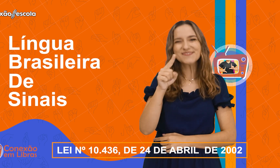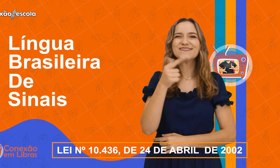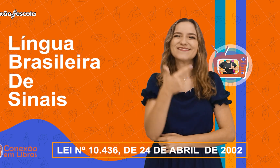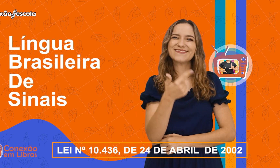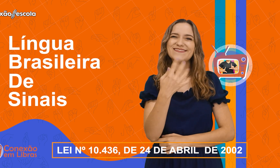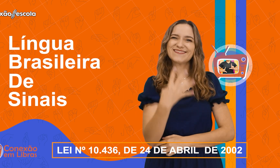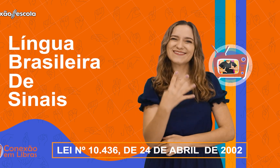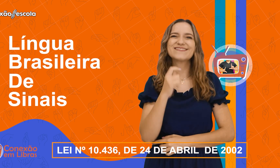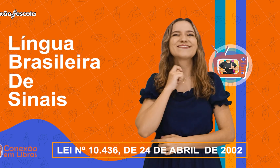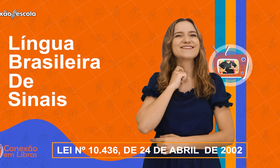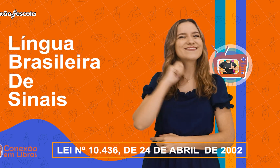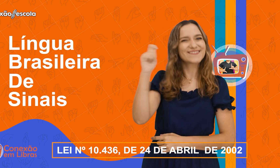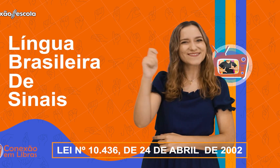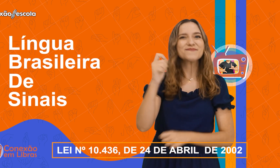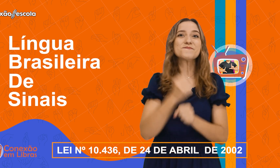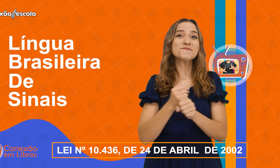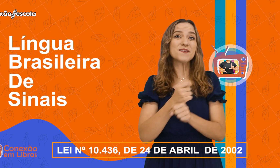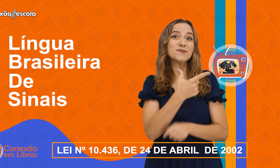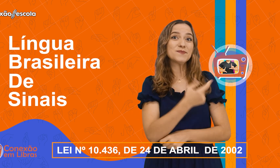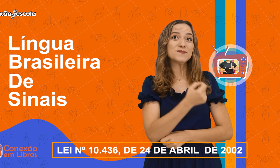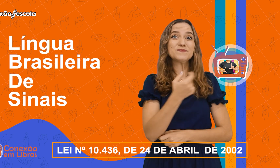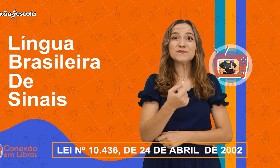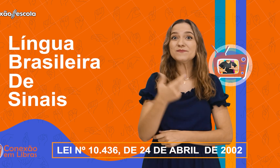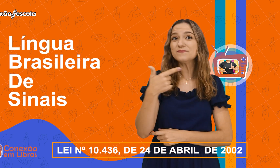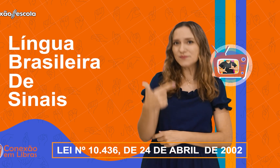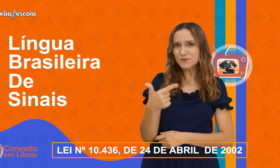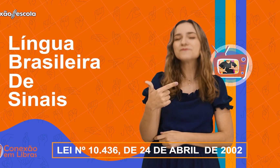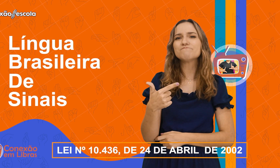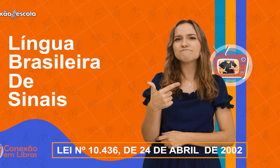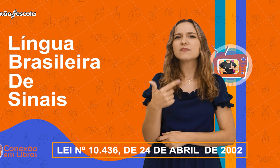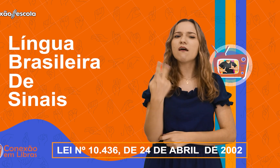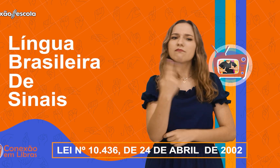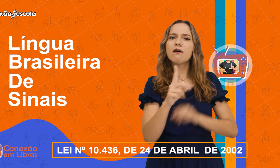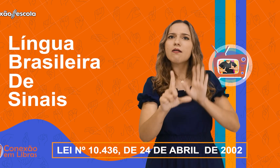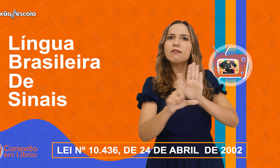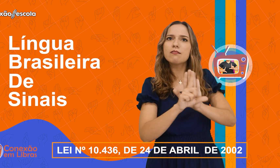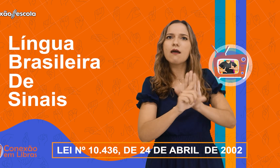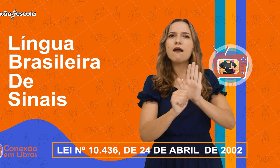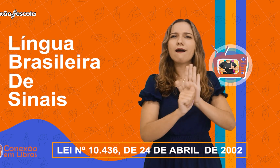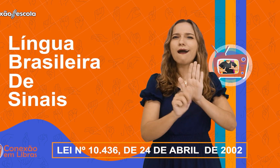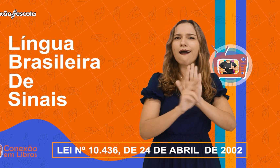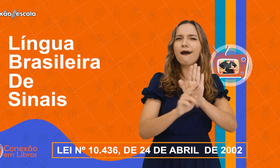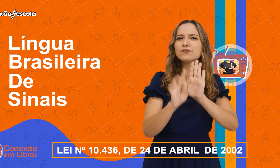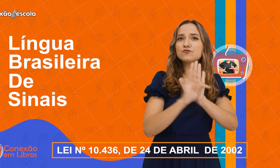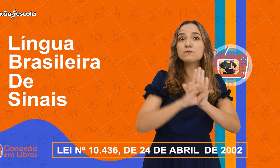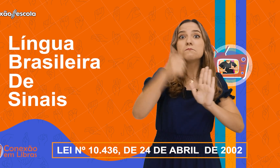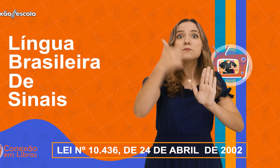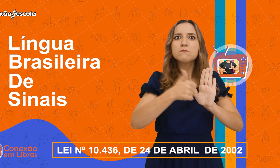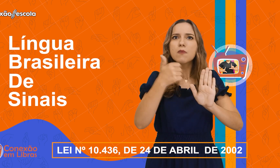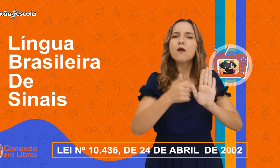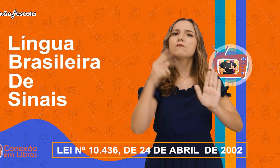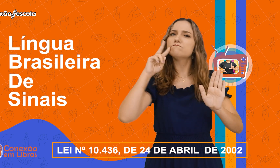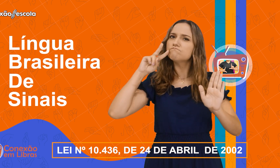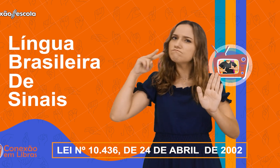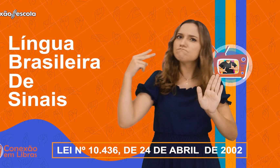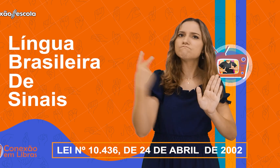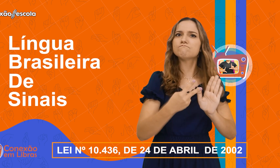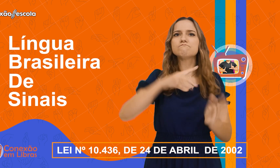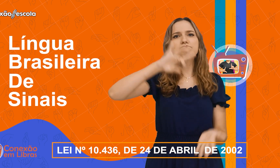10.436, de 24 de abril de 2002. Que em seu artigo 1º reconhece como meio